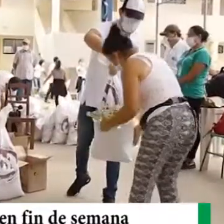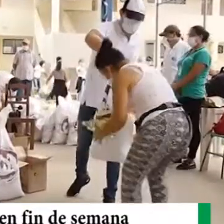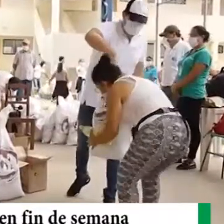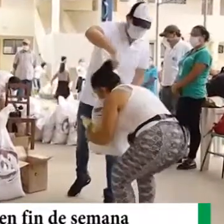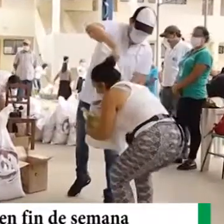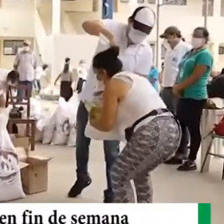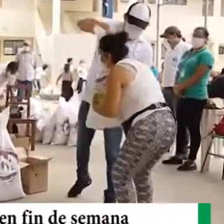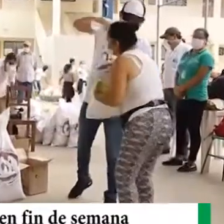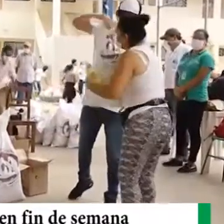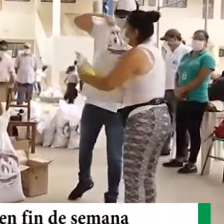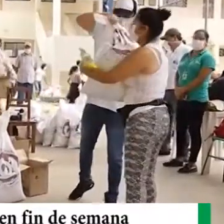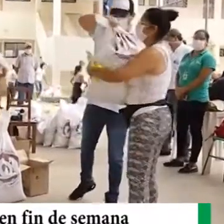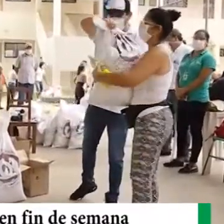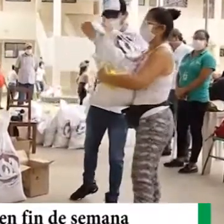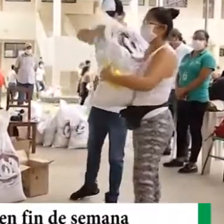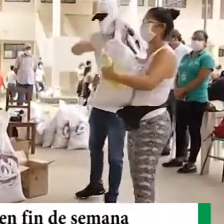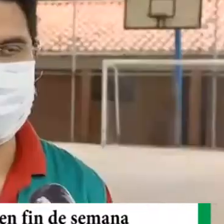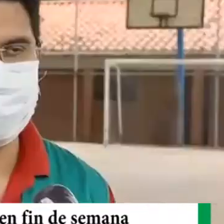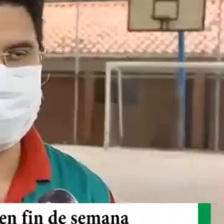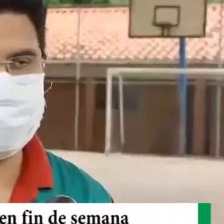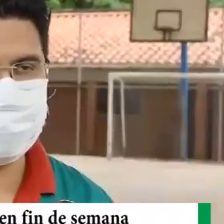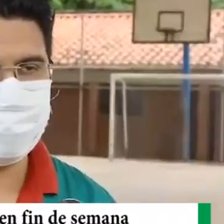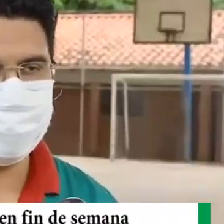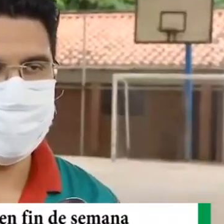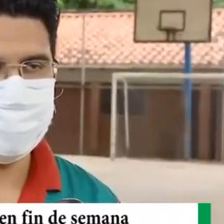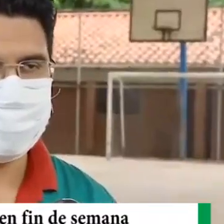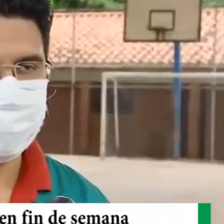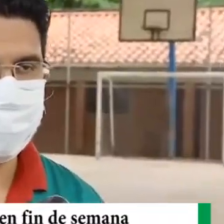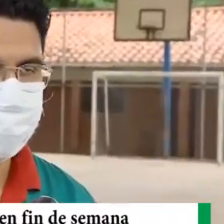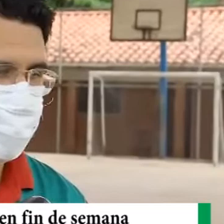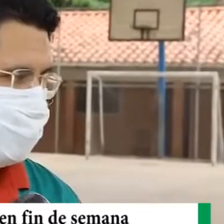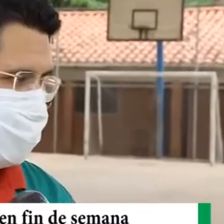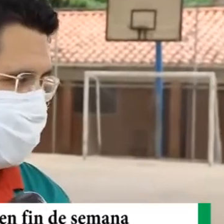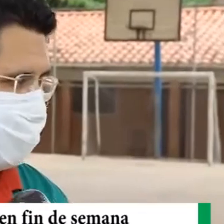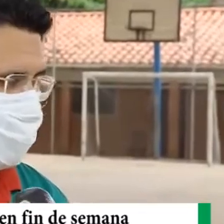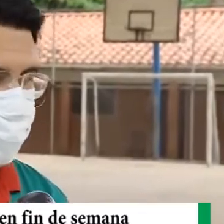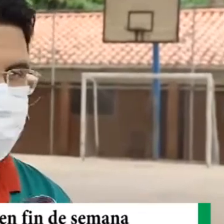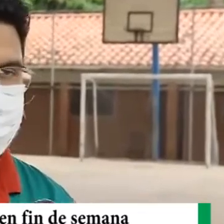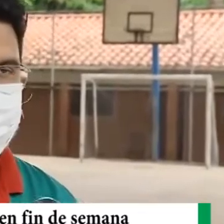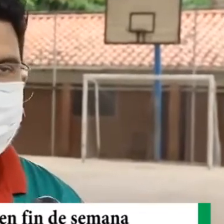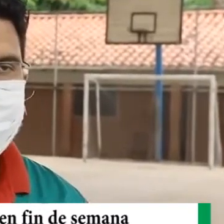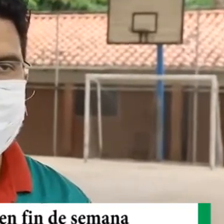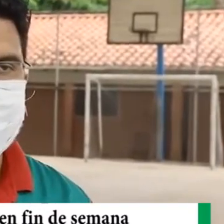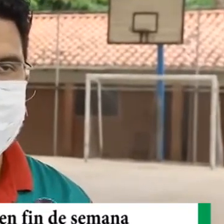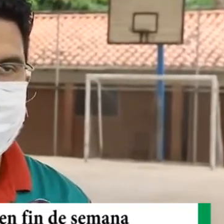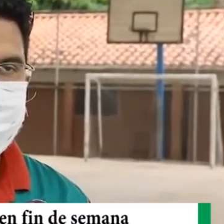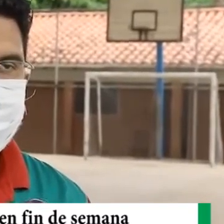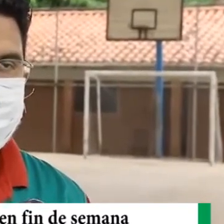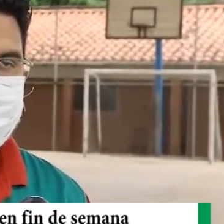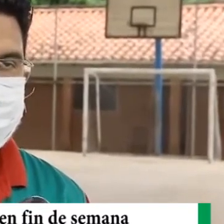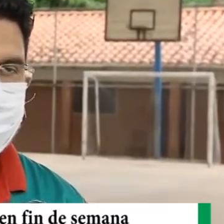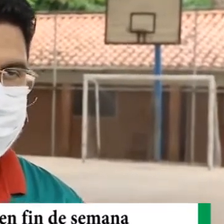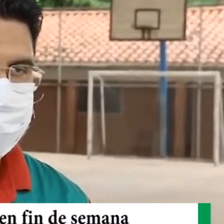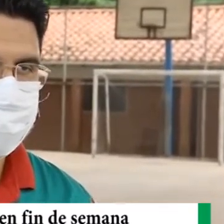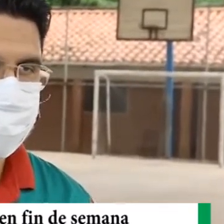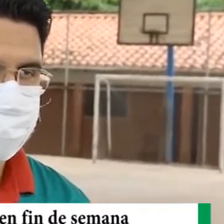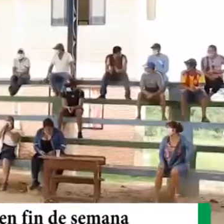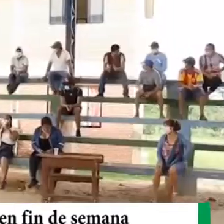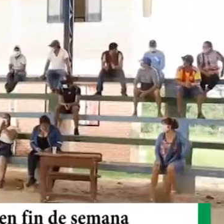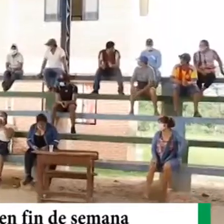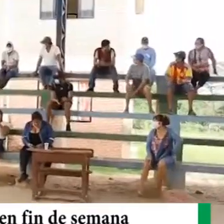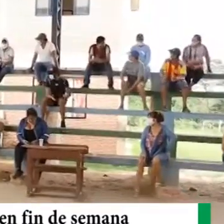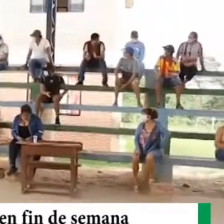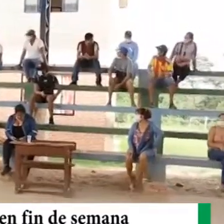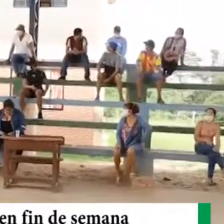en las comunidades también, en las diferentes comunidades de los municipios. Estamos llegando hasta la última comunidad y con esto hacemos un total